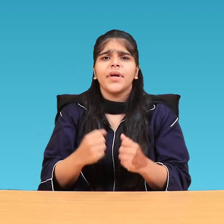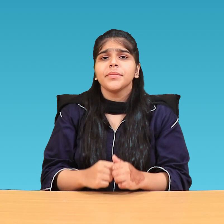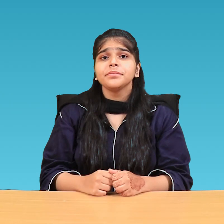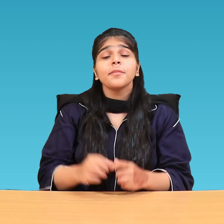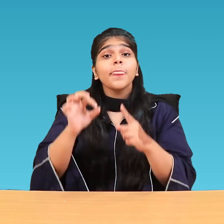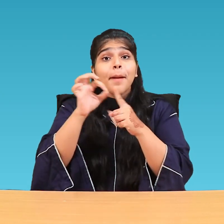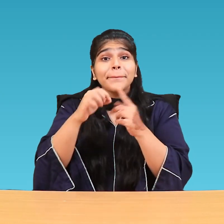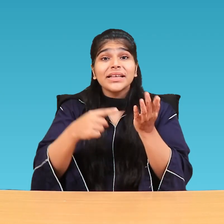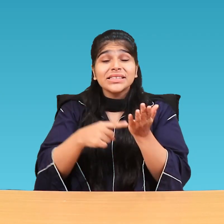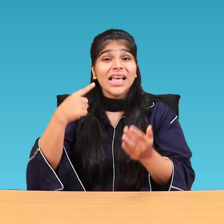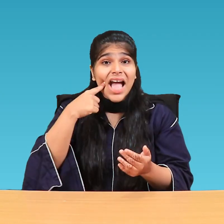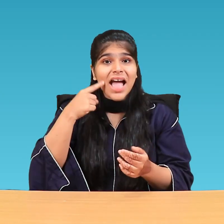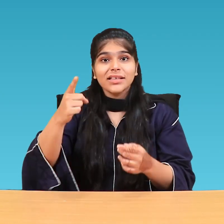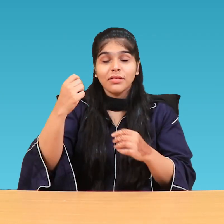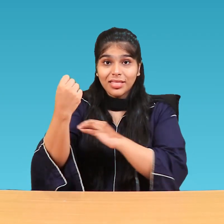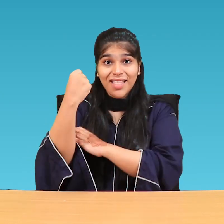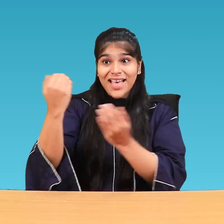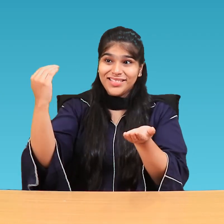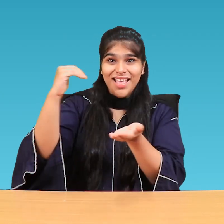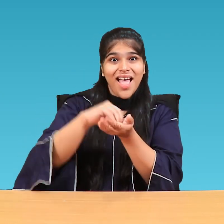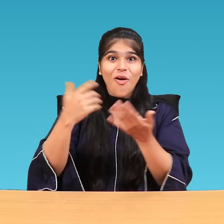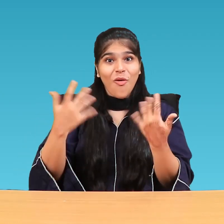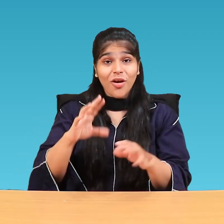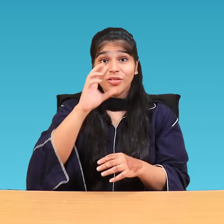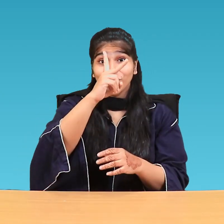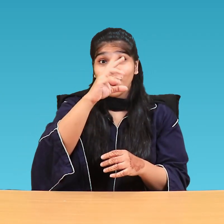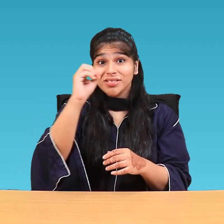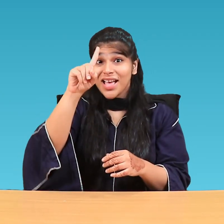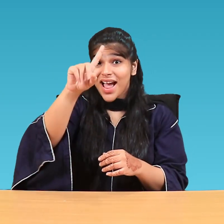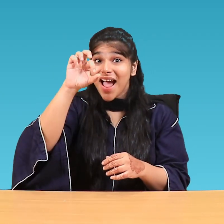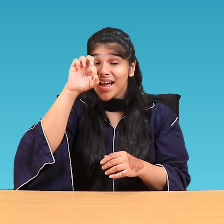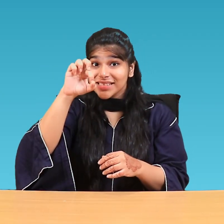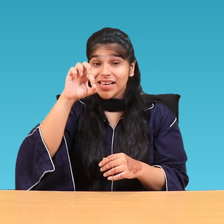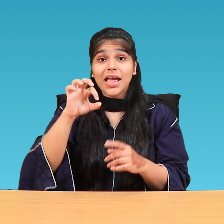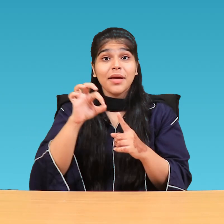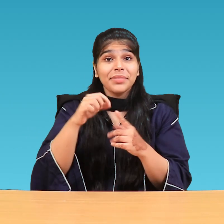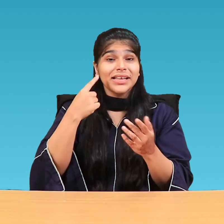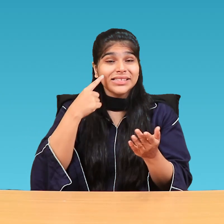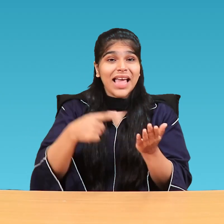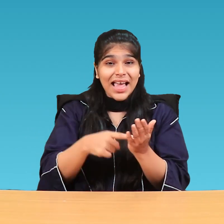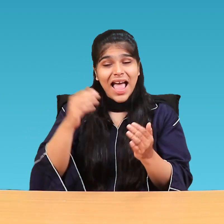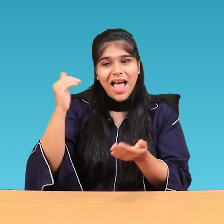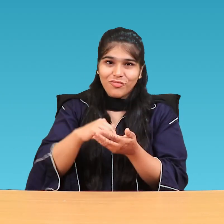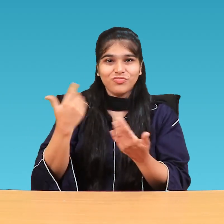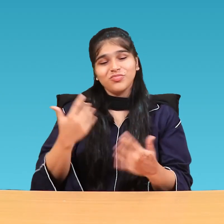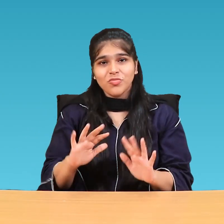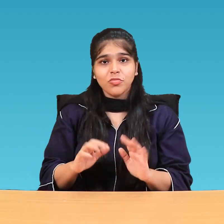PTI کے پاور میں آنے کے بعد سے جب 2018 میں PTI پاور میں آئی تو انہوں نے بولا کہ یہ ایک